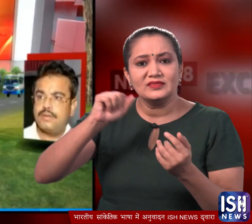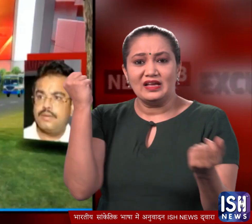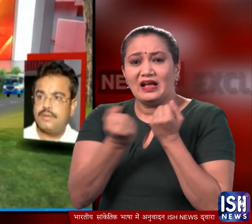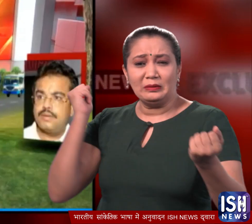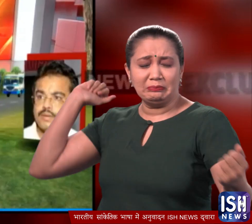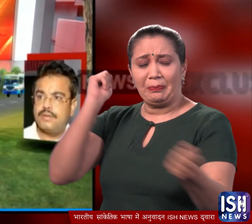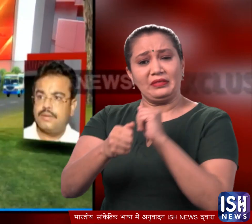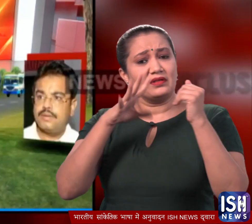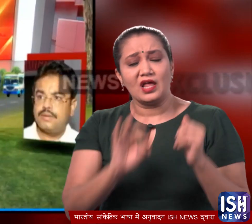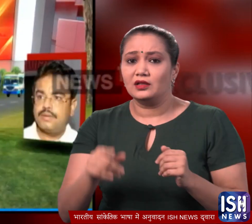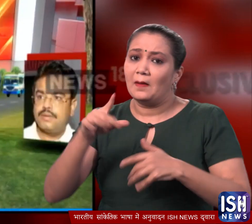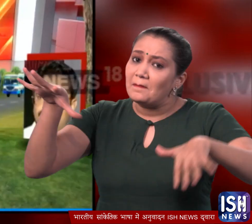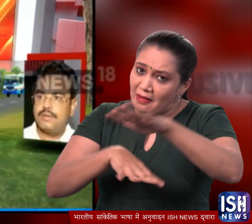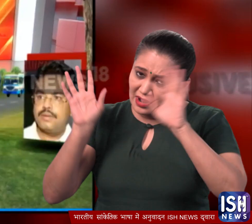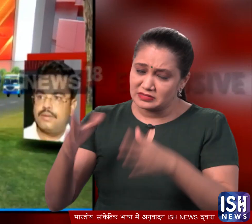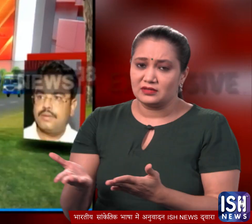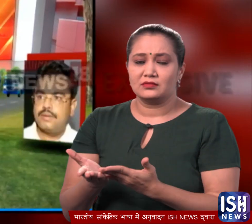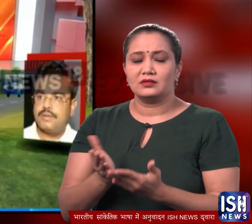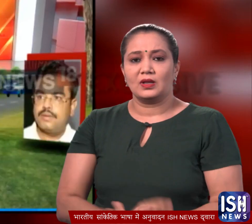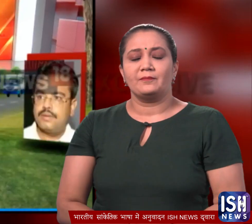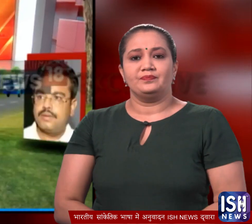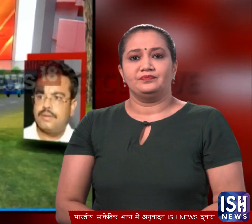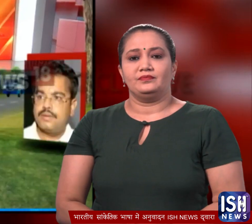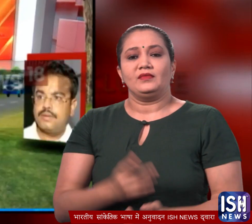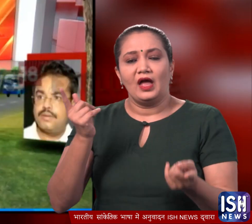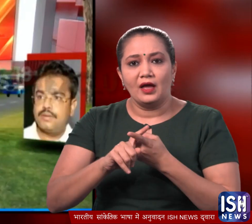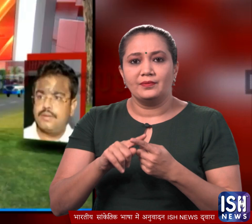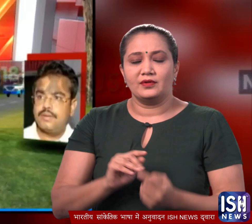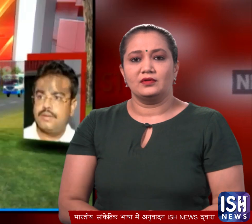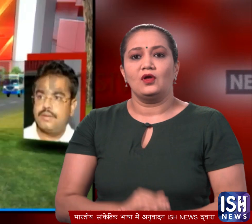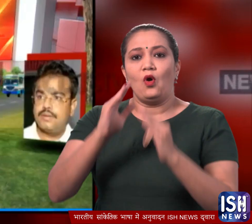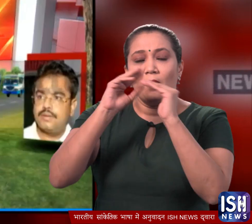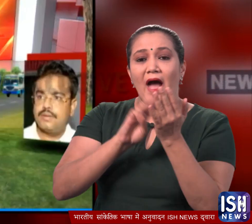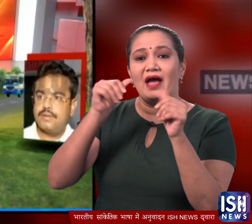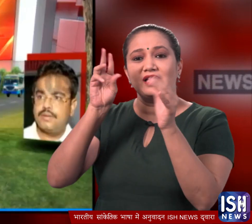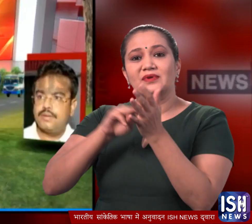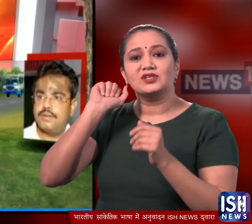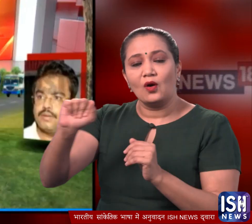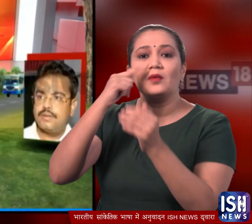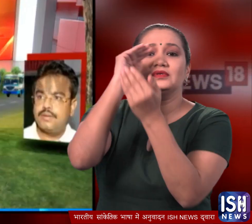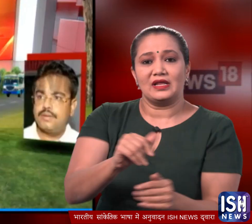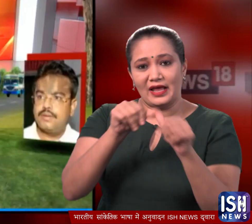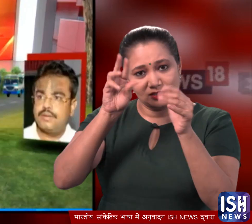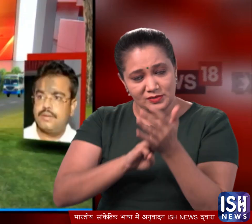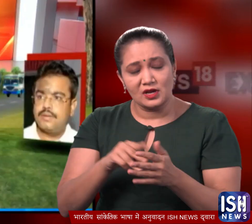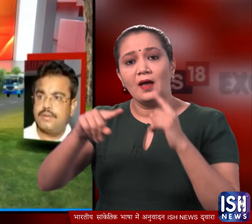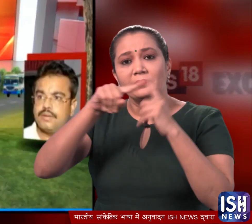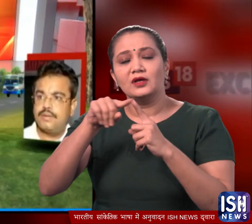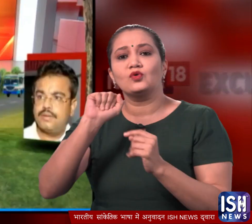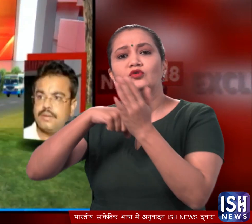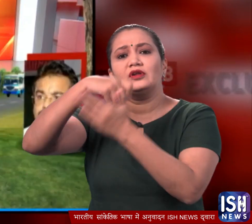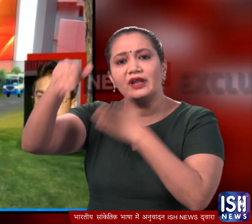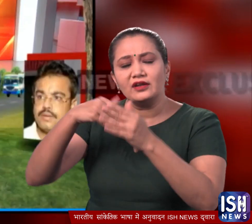से कुचलने का षड्यंत्र रचा गया था। इस मामले में केंद्रीय गृह राज्य मंत्री अजय मिश्रा के बेटे आशीष मिश्रा और